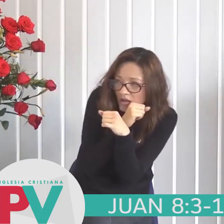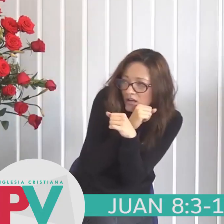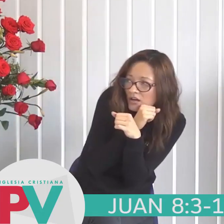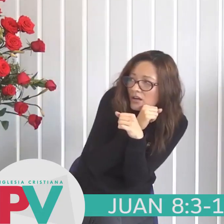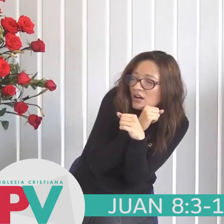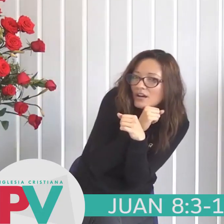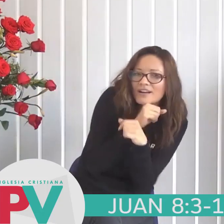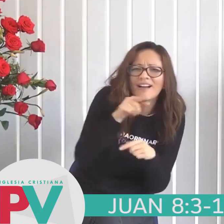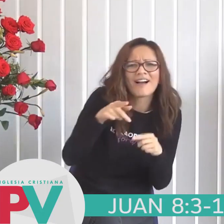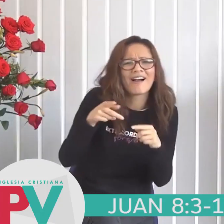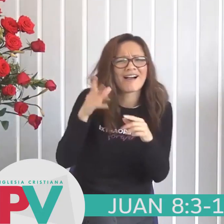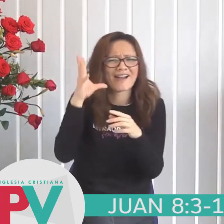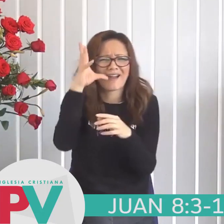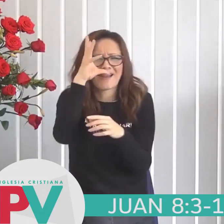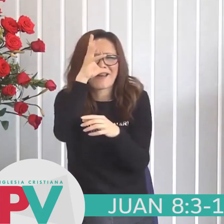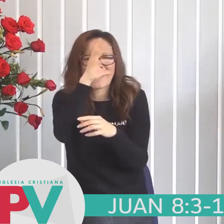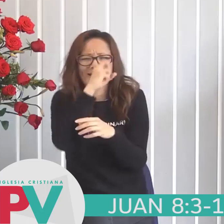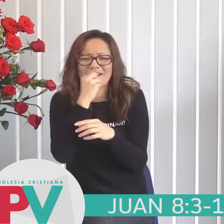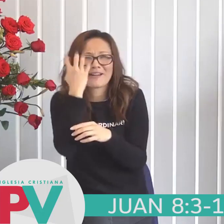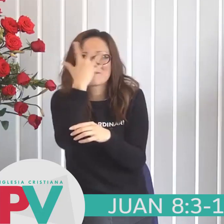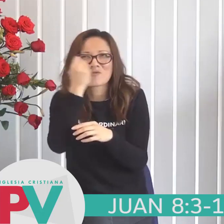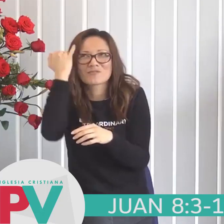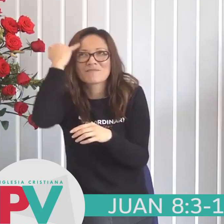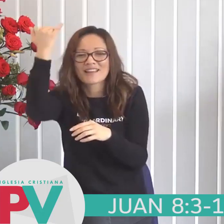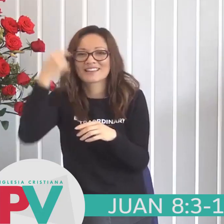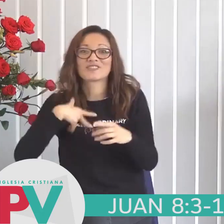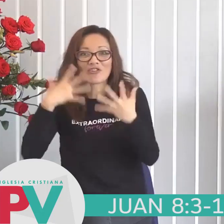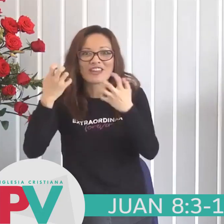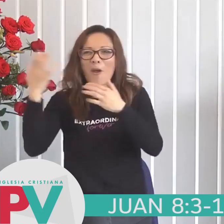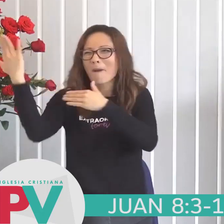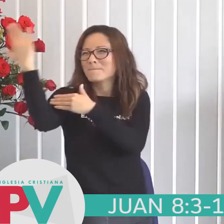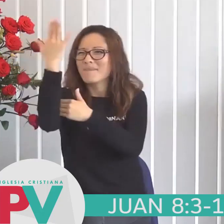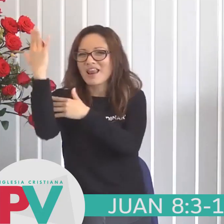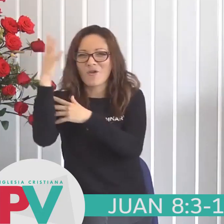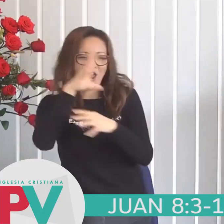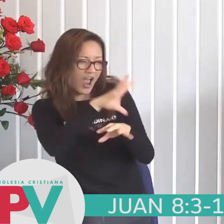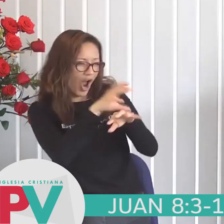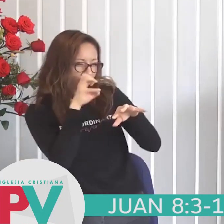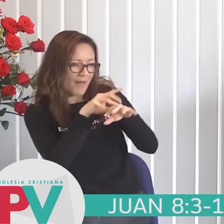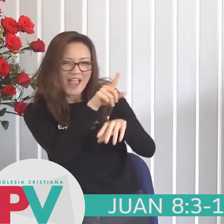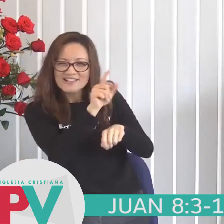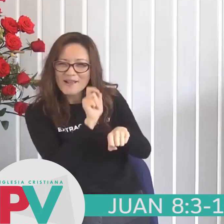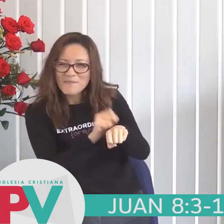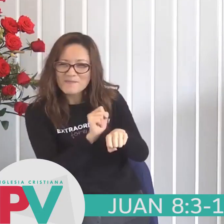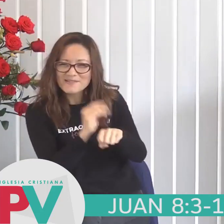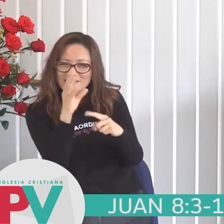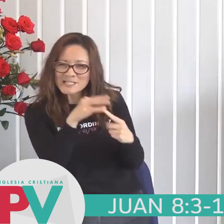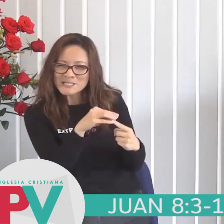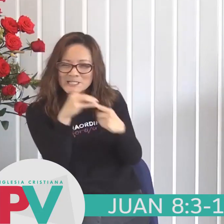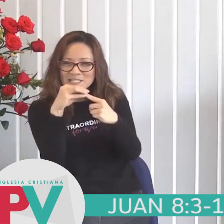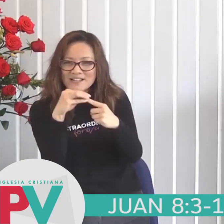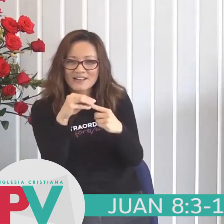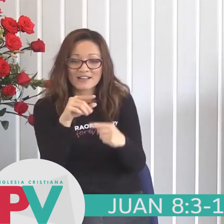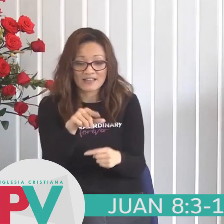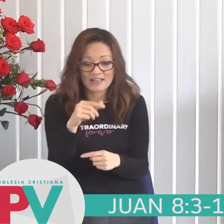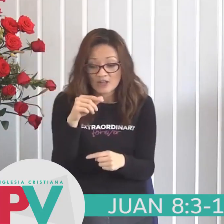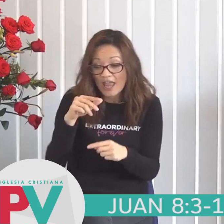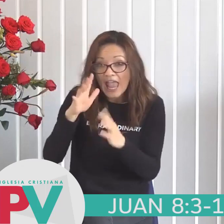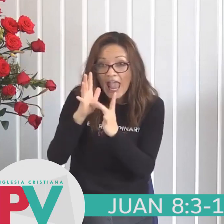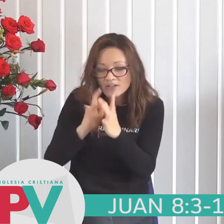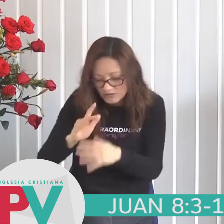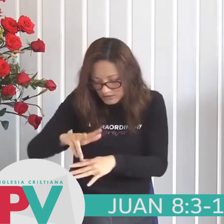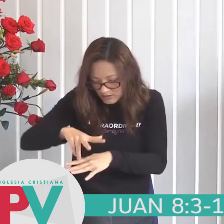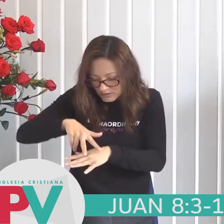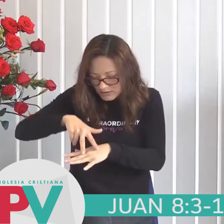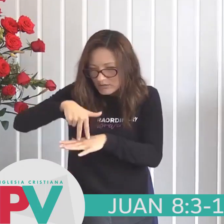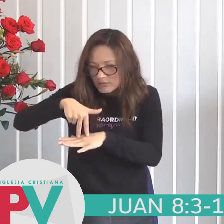es una escena tan bonita. A mí me gustaría a veces ser productor de cine y hacer una película con estos momentos. Enderezándose Jesús